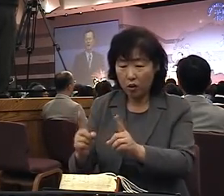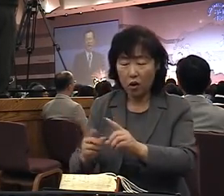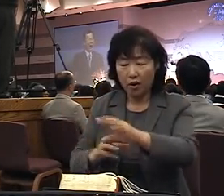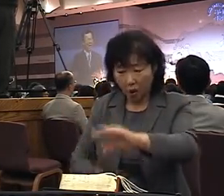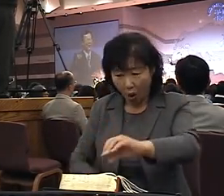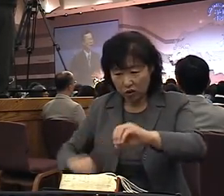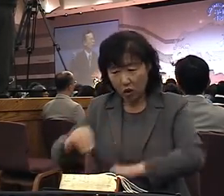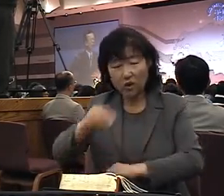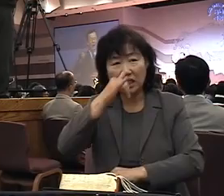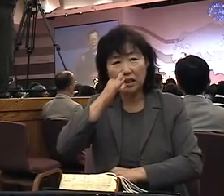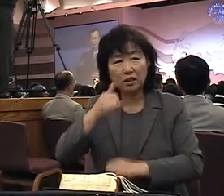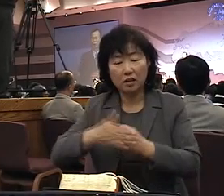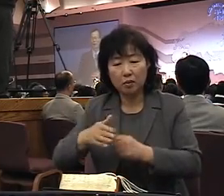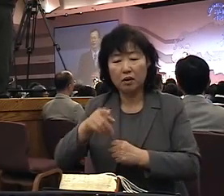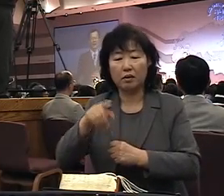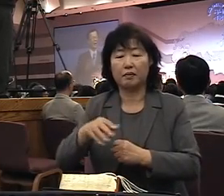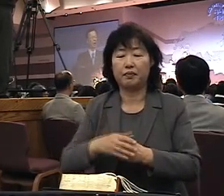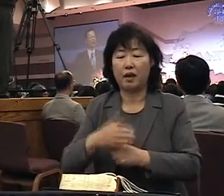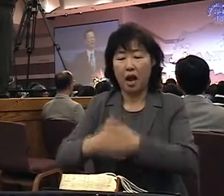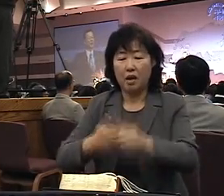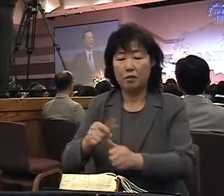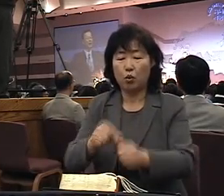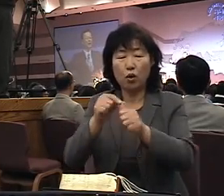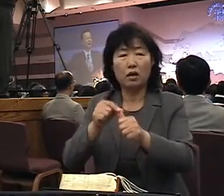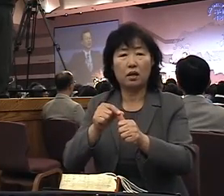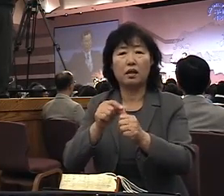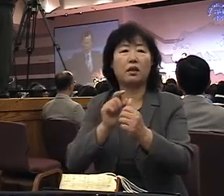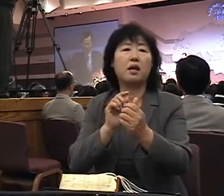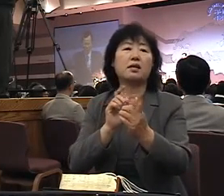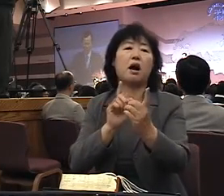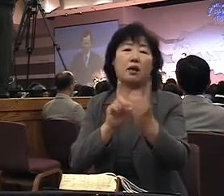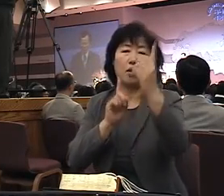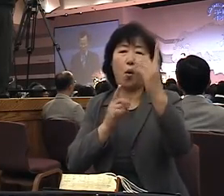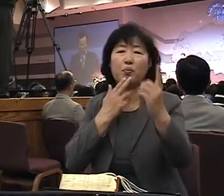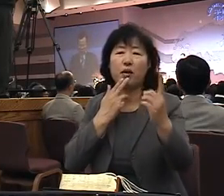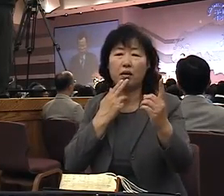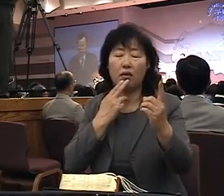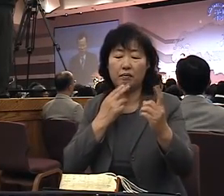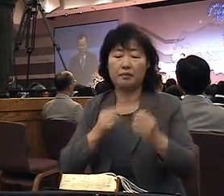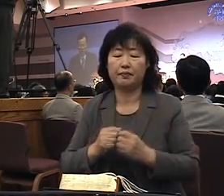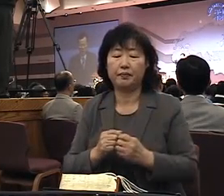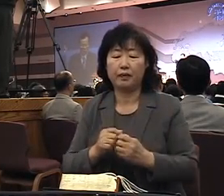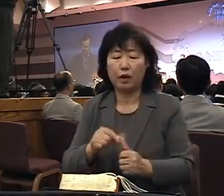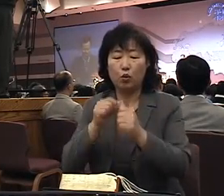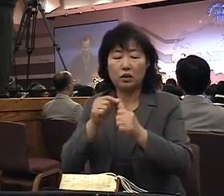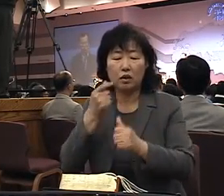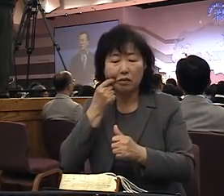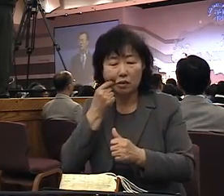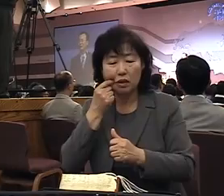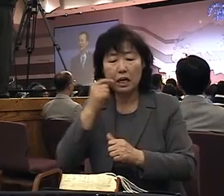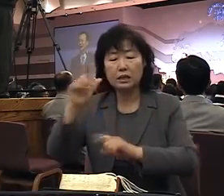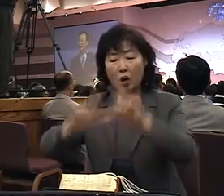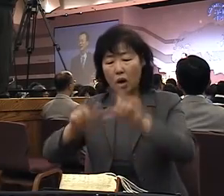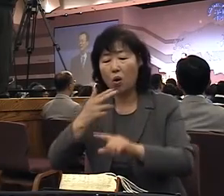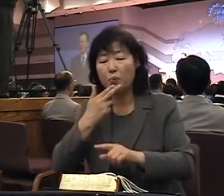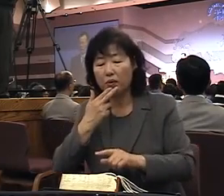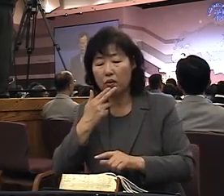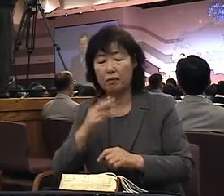믿습니다. 하나님께서 구속하지 못할 대상이 없다는 거예요. 그리고 하나님께서 구속하지 못할 상황도